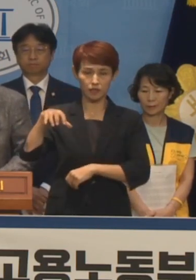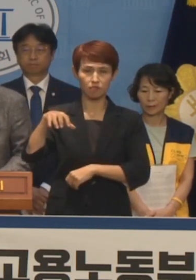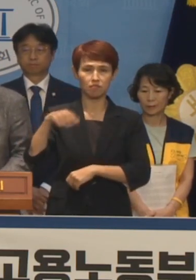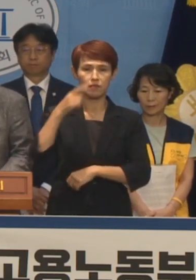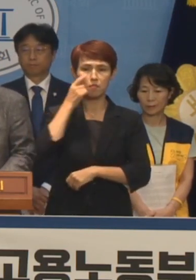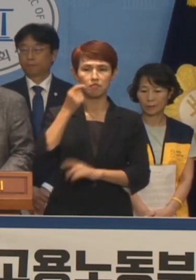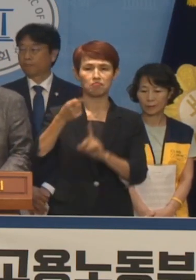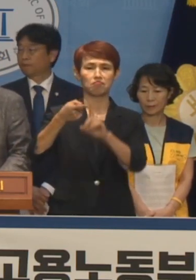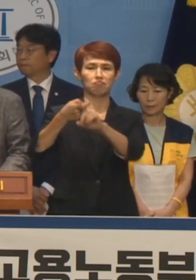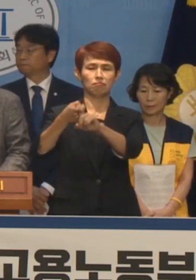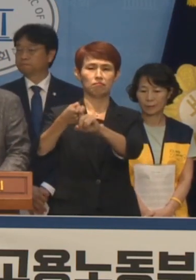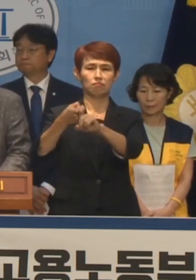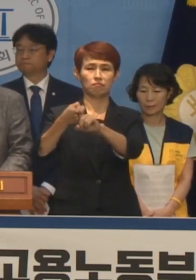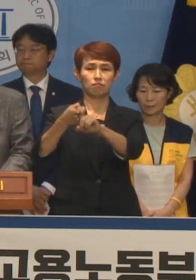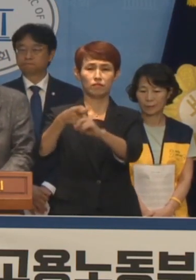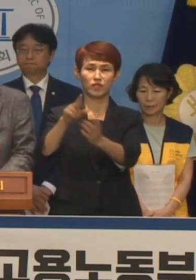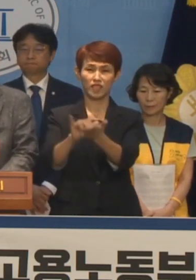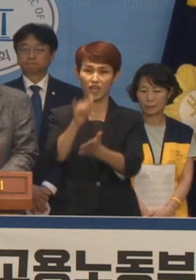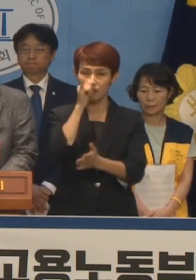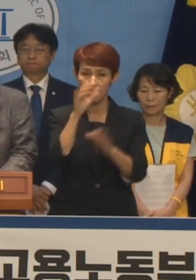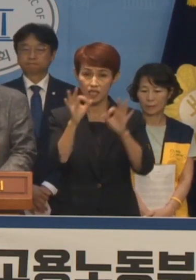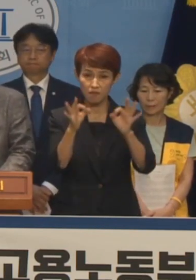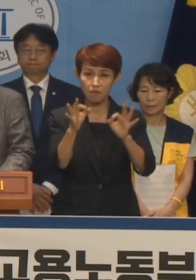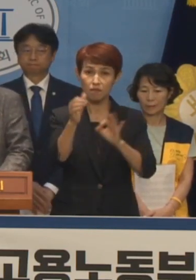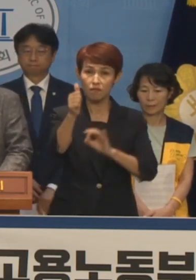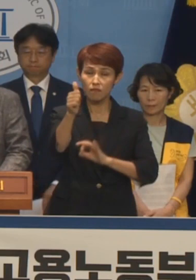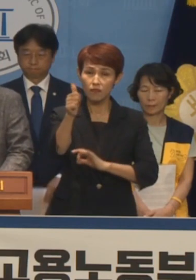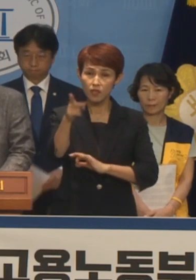뉴라이트라는 비판을 받는 김영석 씨를 옹호하기 위해서